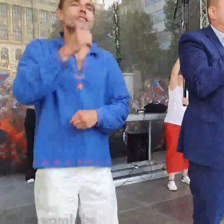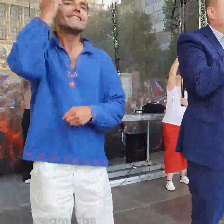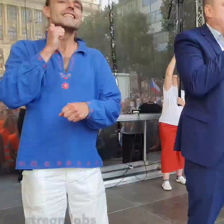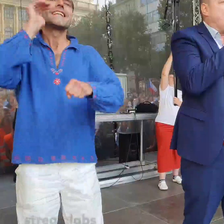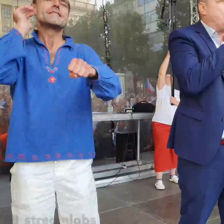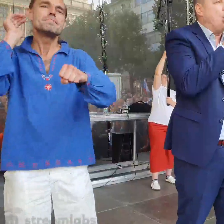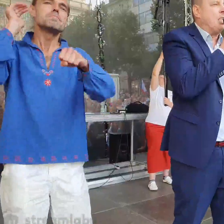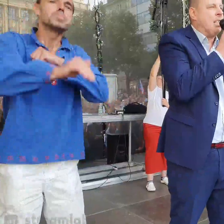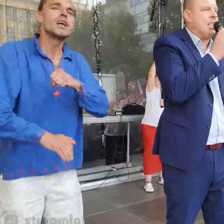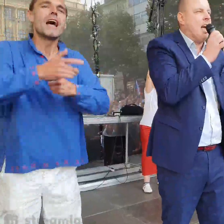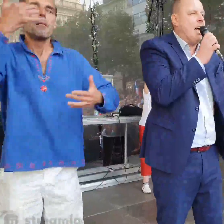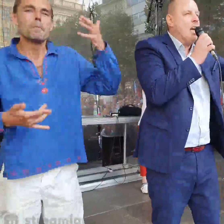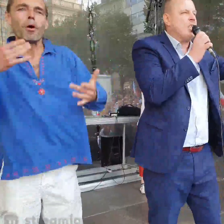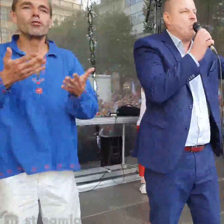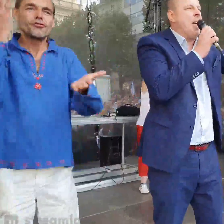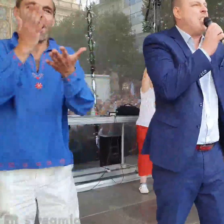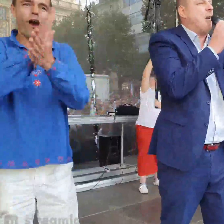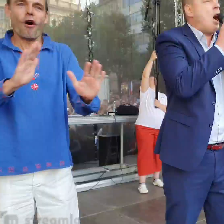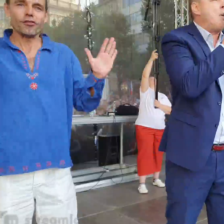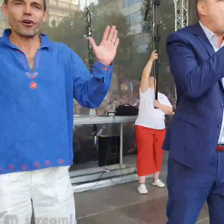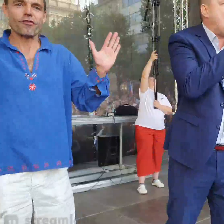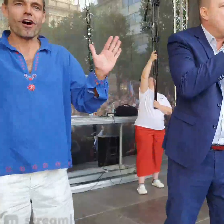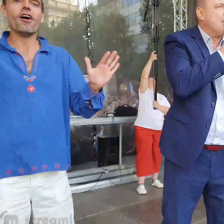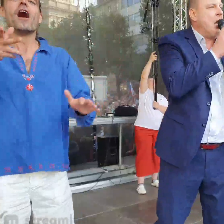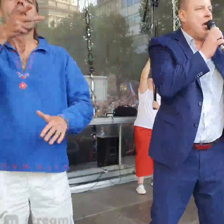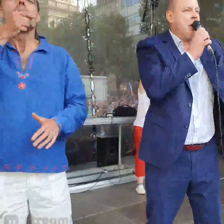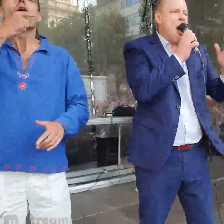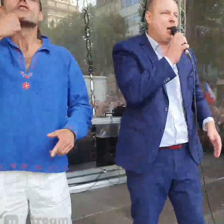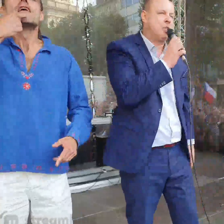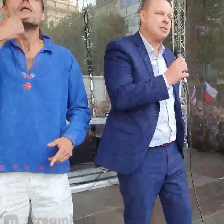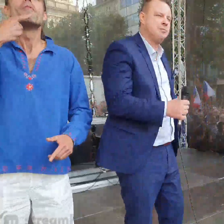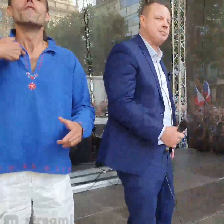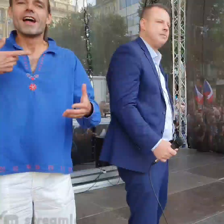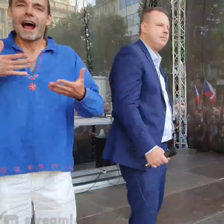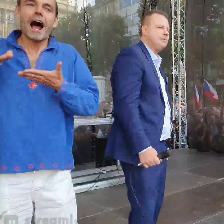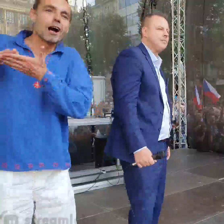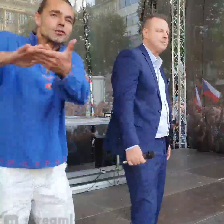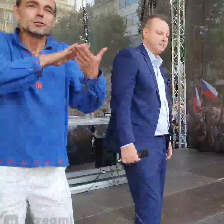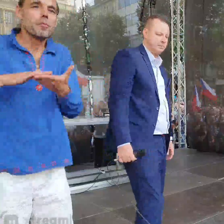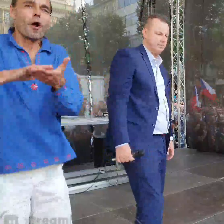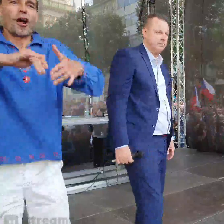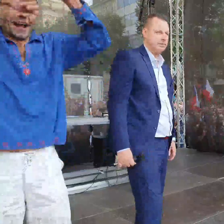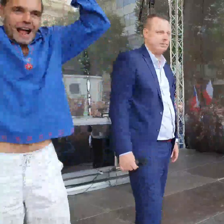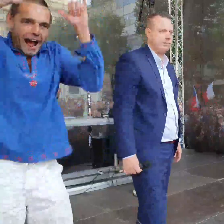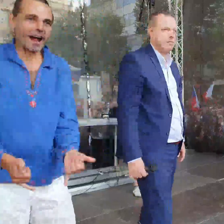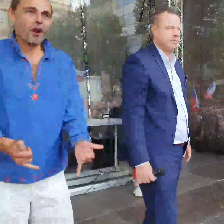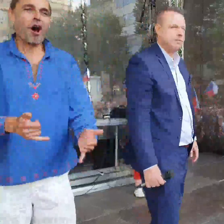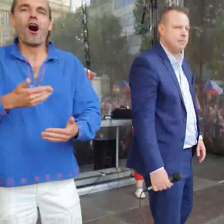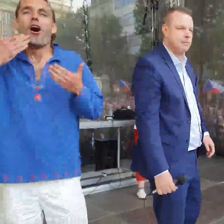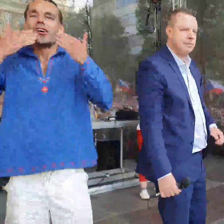A psali mi ti policisté, jsme s váma, Kýdlož!